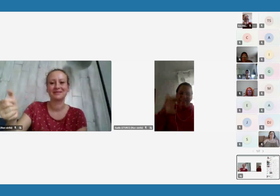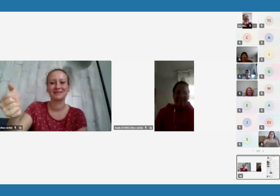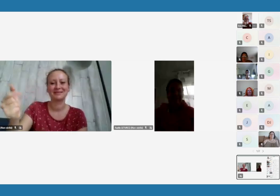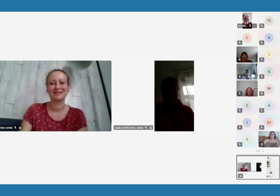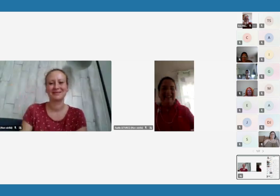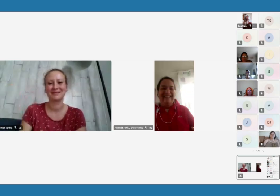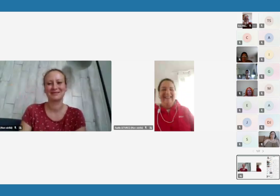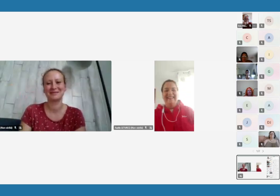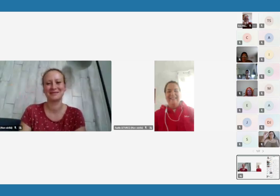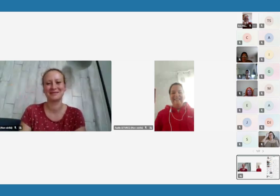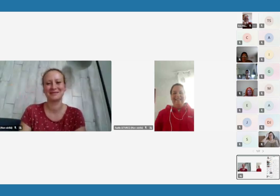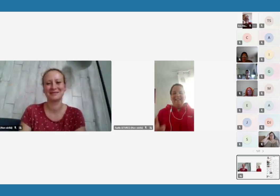Eh oui, voilà, c'est ça.